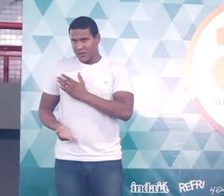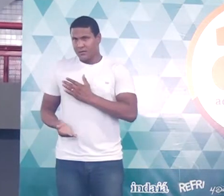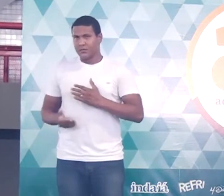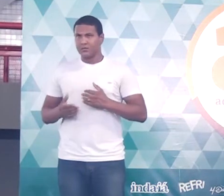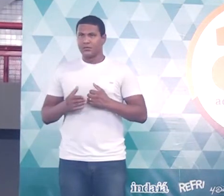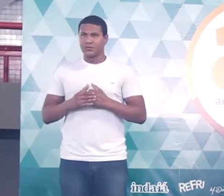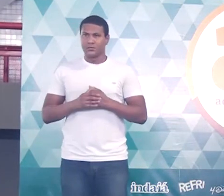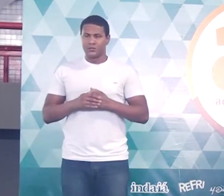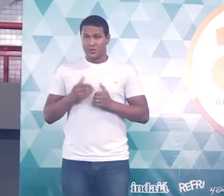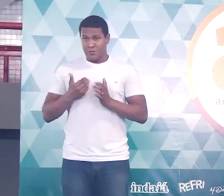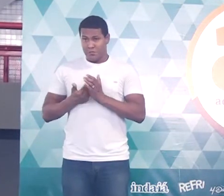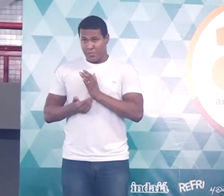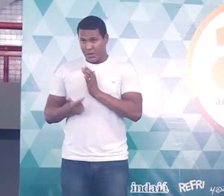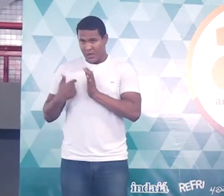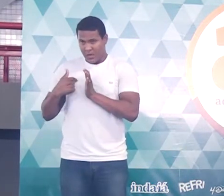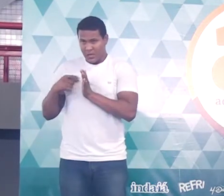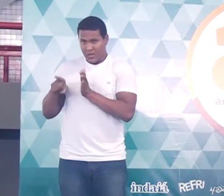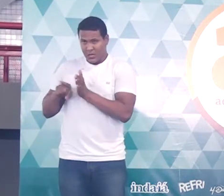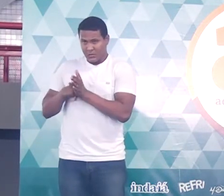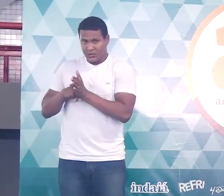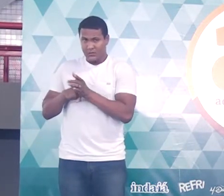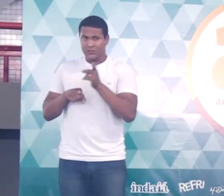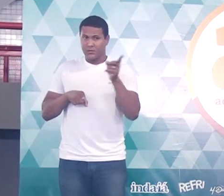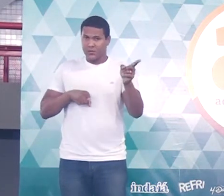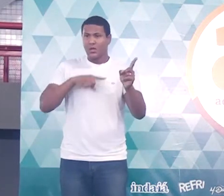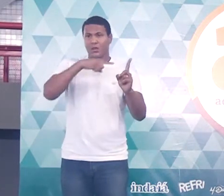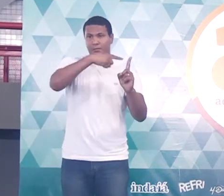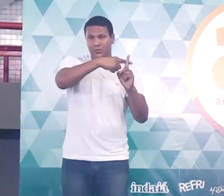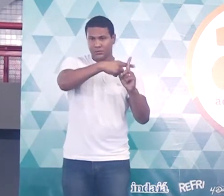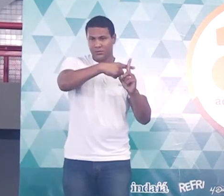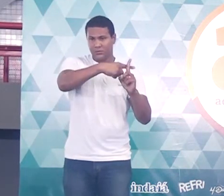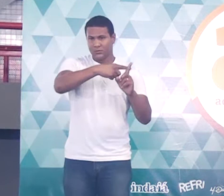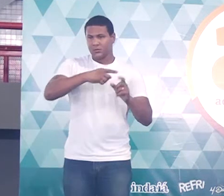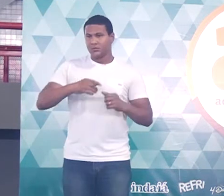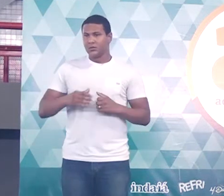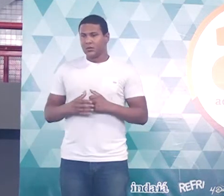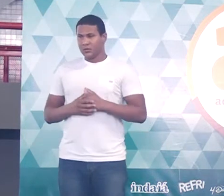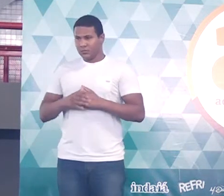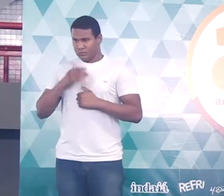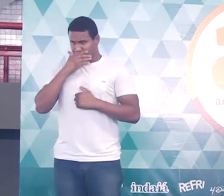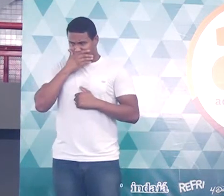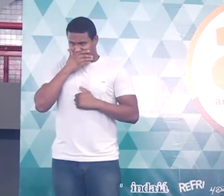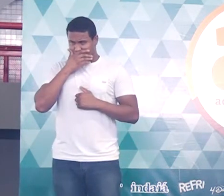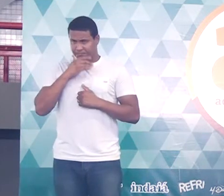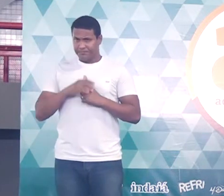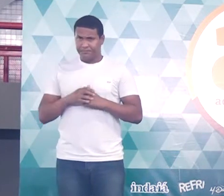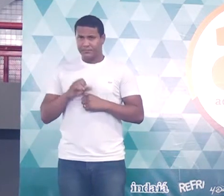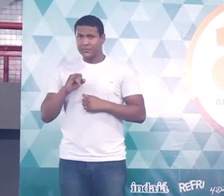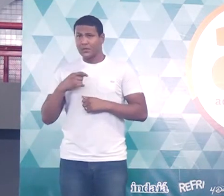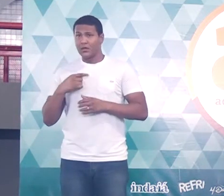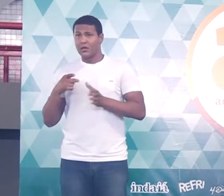eu perco é negativo. O que ela ganha é positivo. Se eu perdi